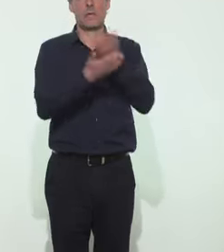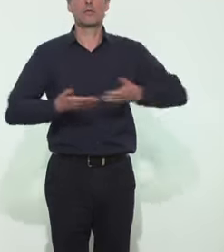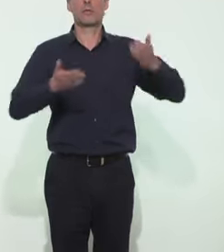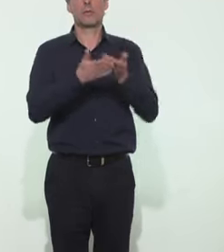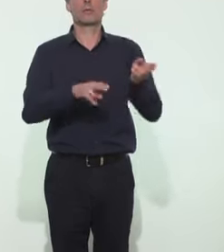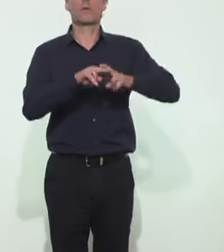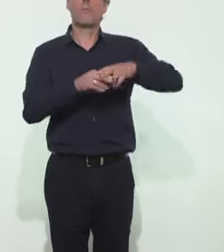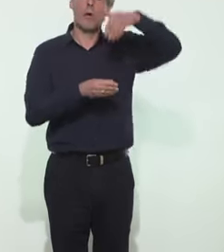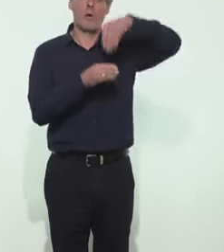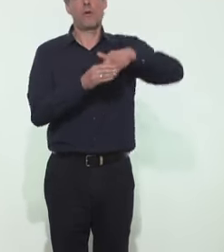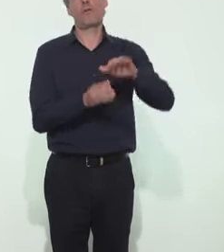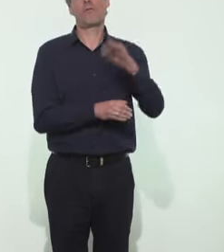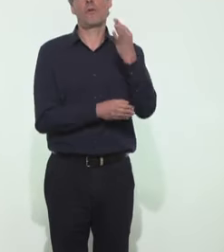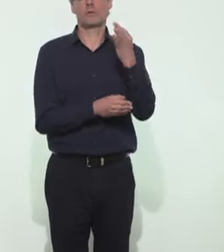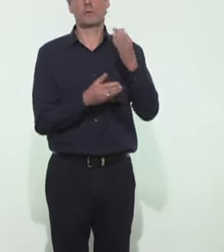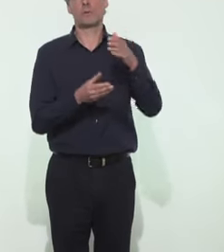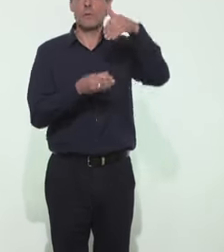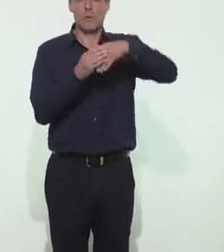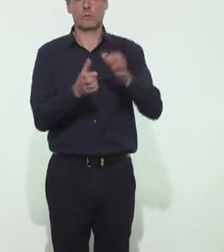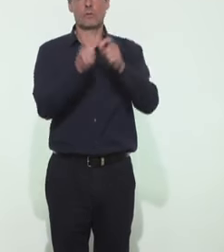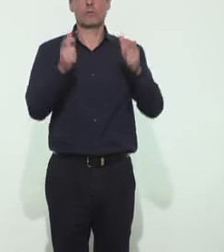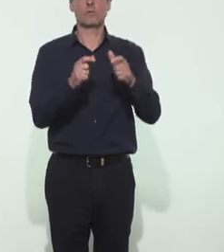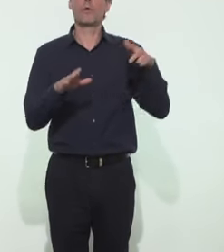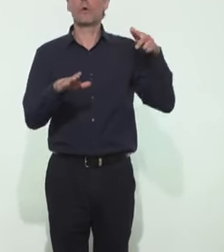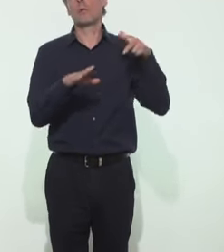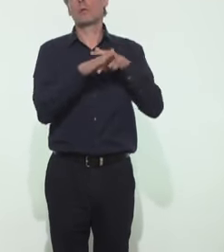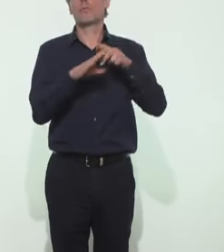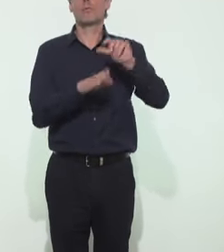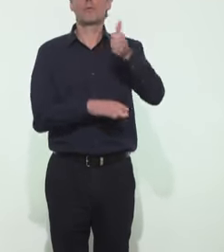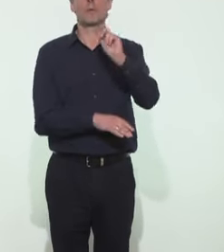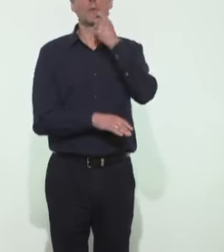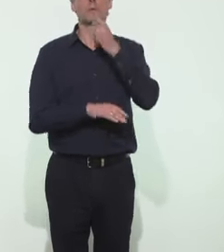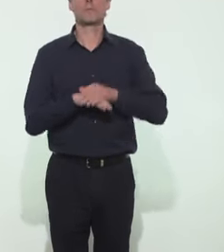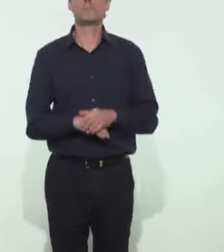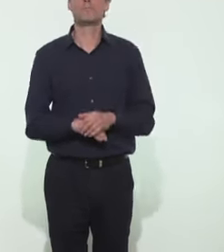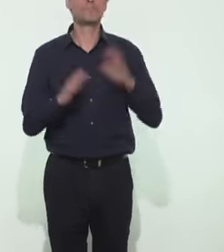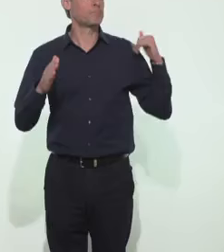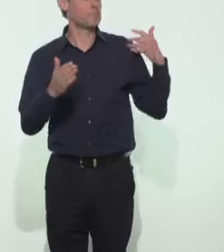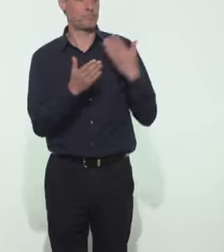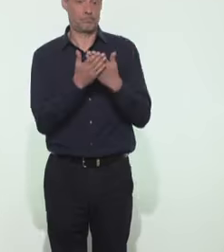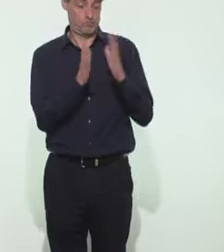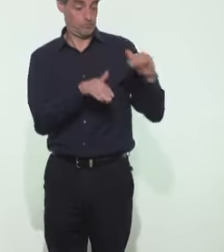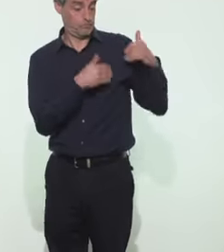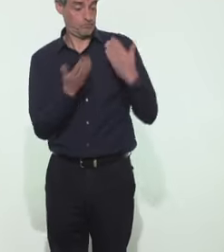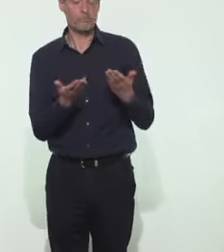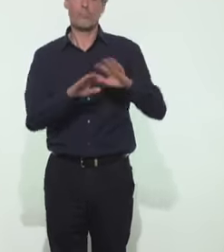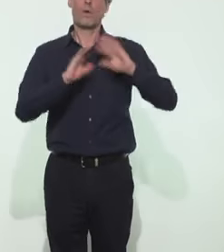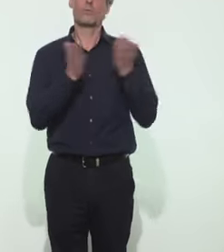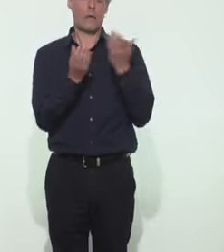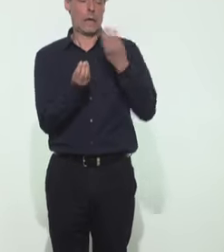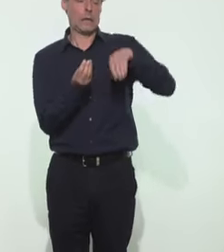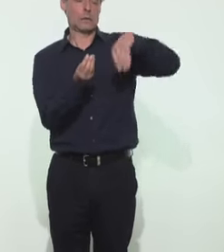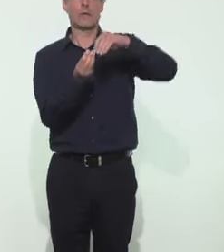des décès qui sont survenus au sein de ces institutions depuis le début de l'épidémie depuis le 1er mars donc en additionnant